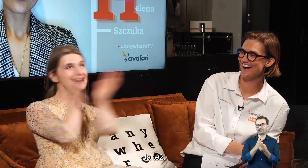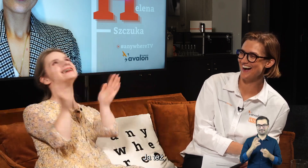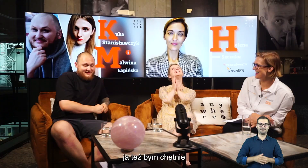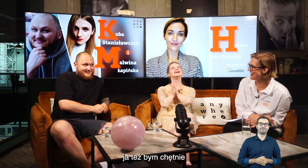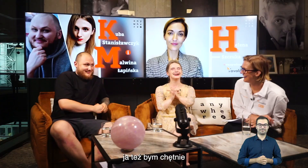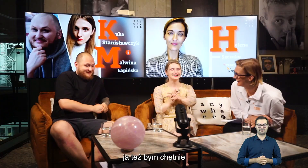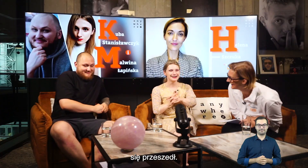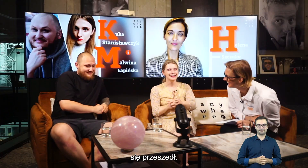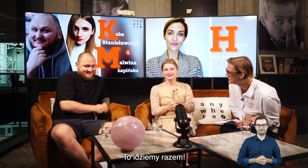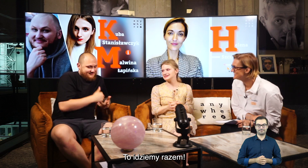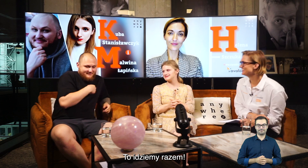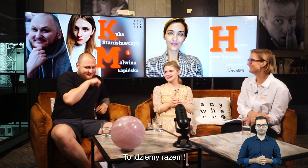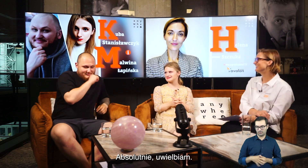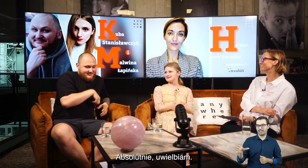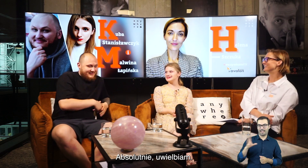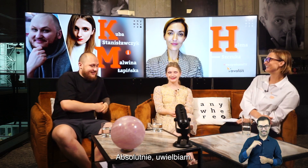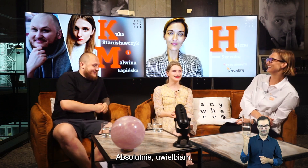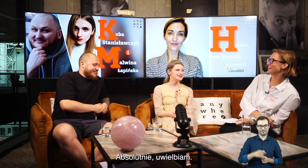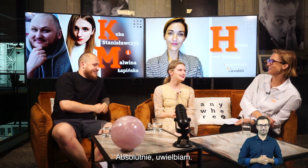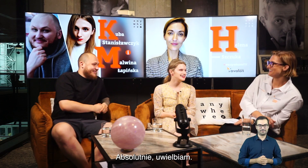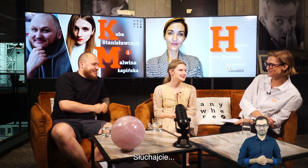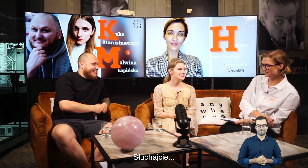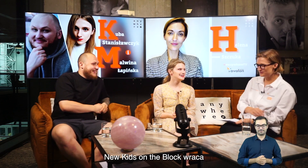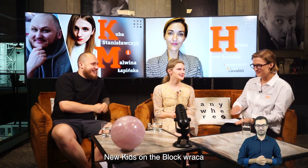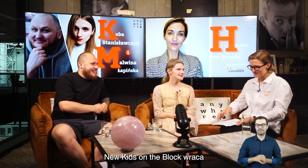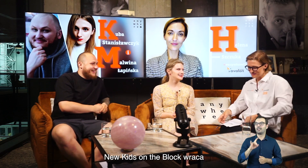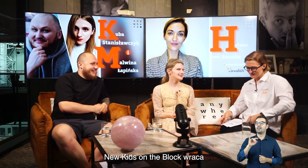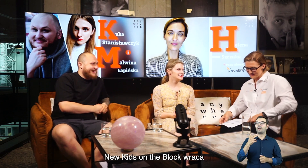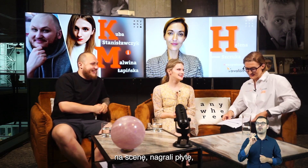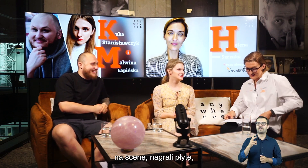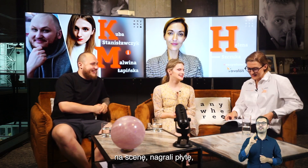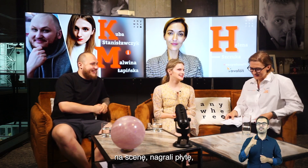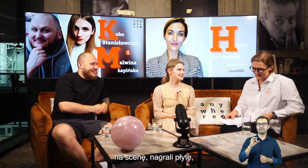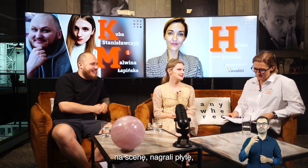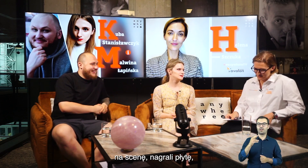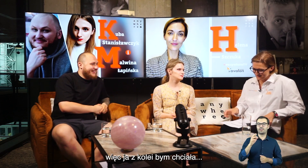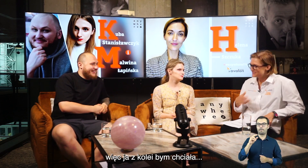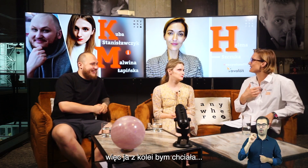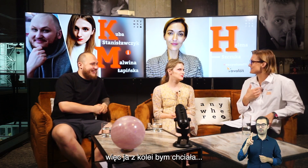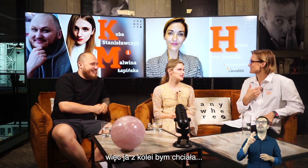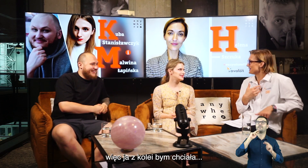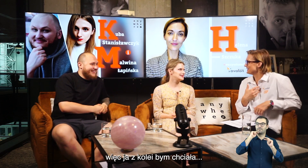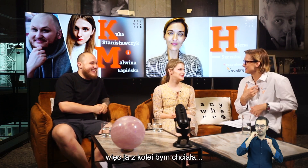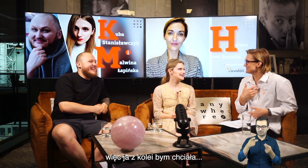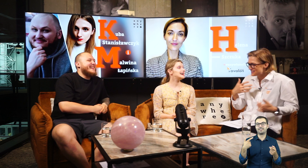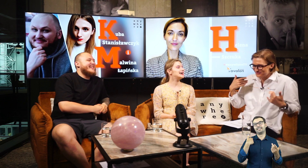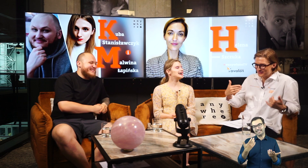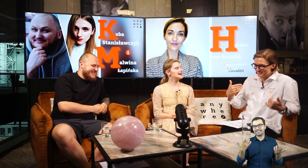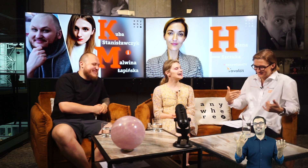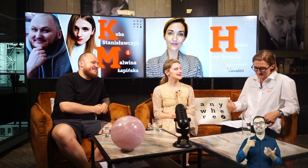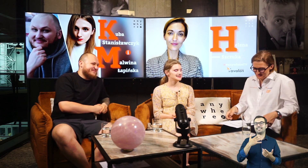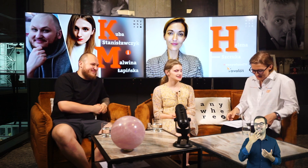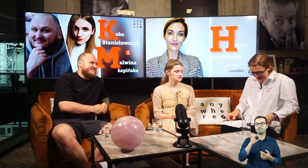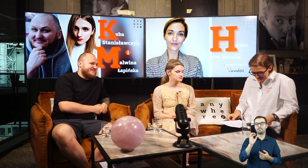Ja też bym chętnie się przeszedł. To idziemy razem. Absolutnie uwielbiam. Słuchajcie, New Kids on the Block wraca na scenę, nagrali płytę, więc ja z kolei bym chciała